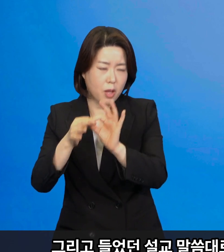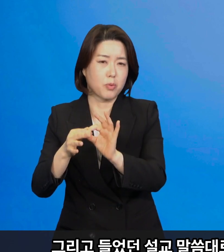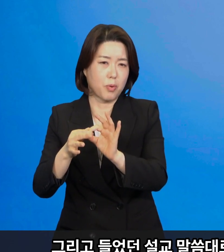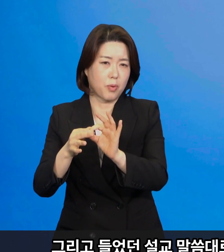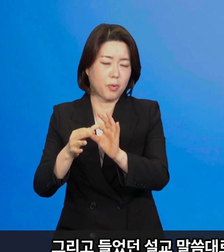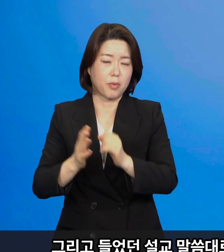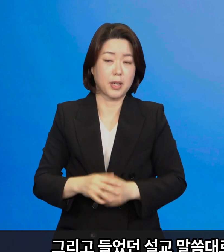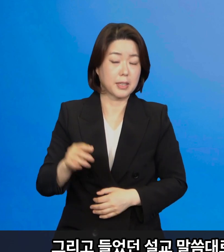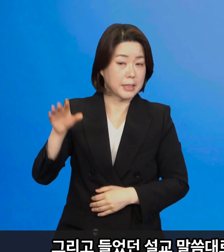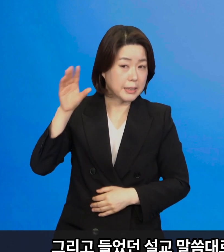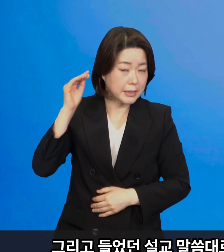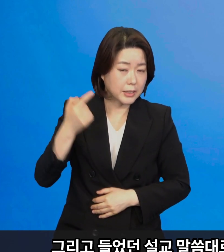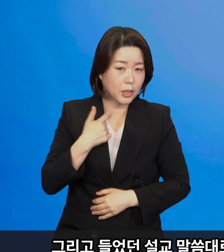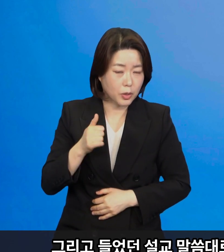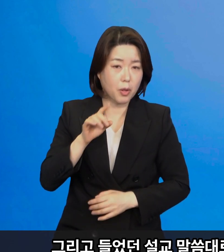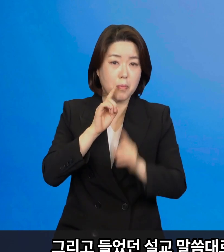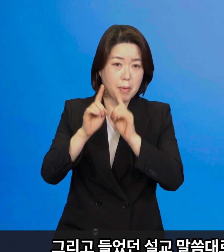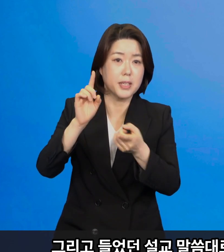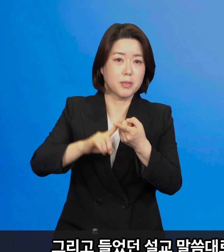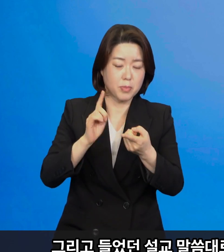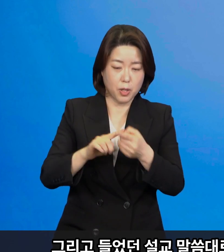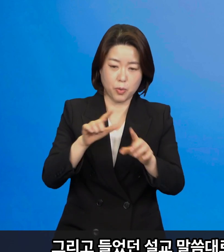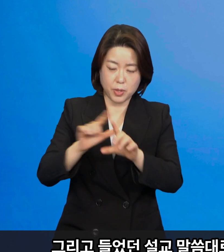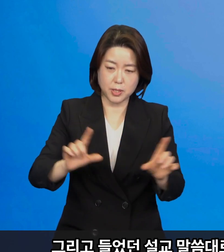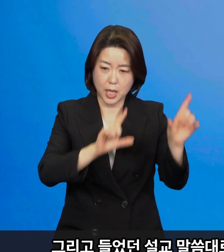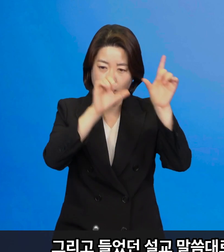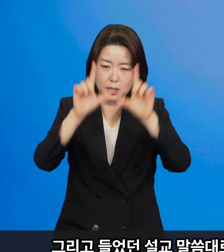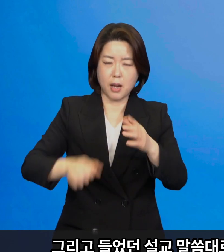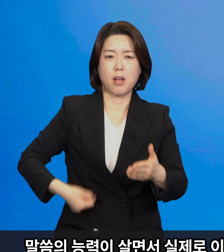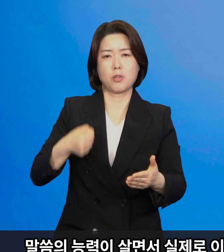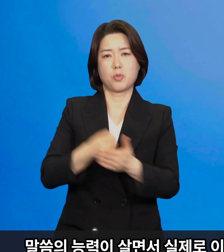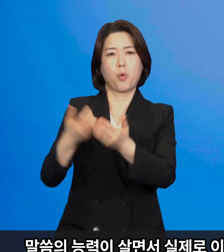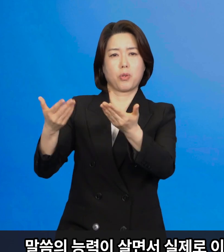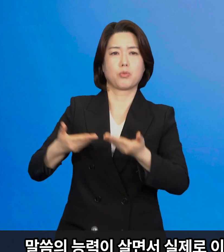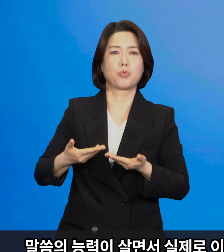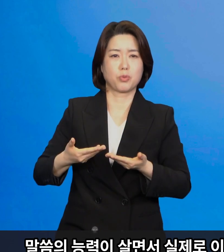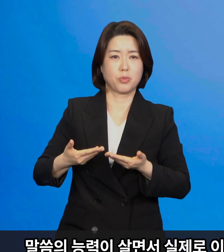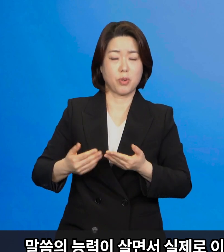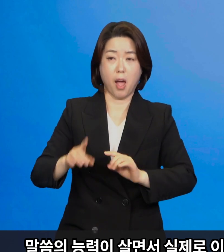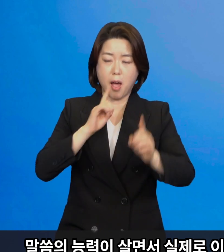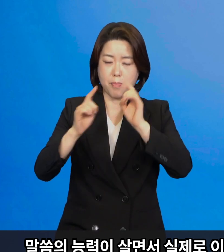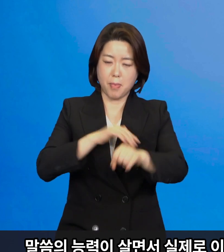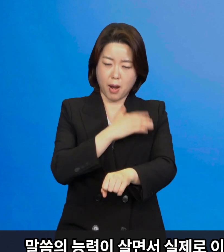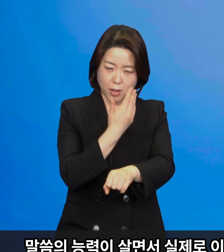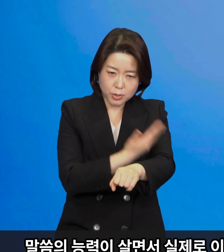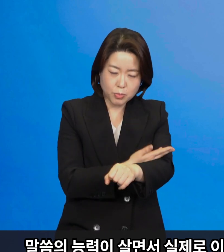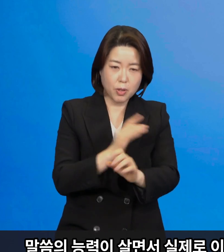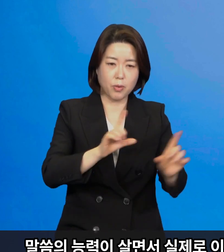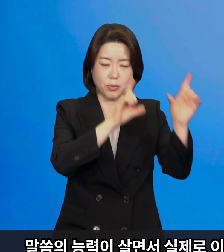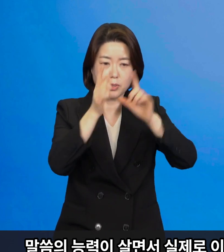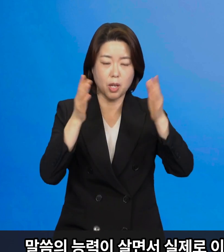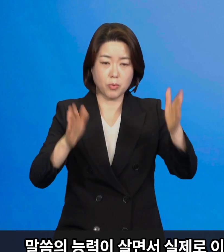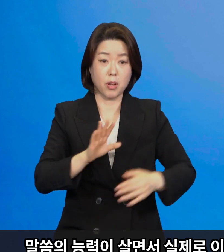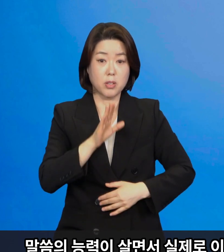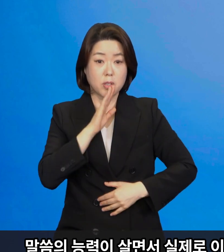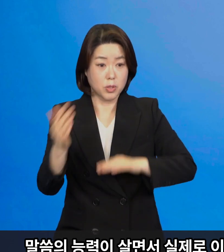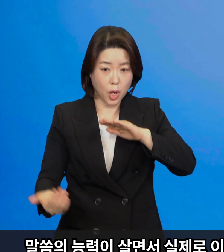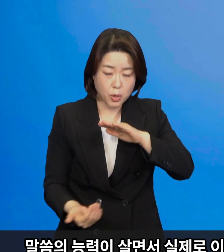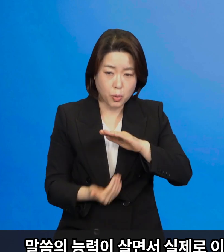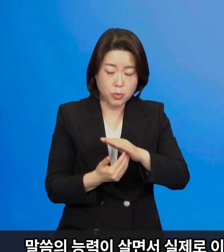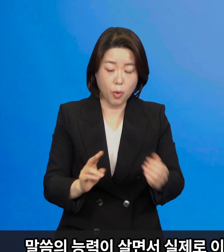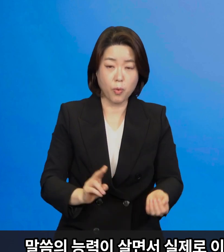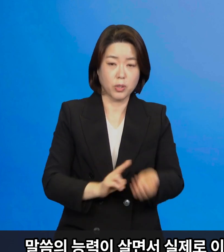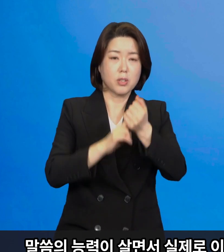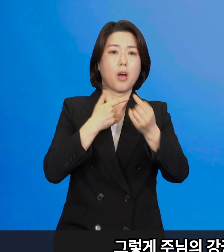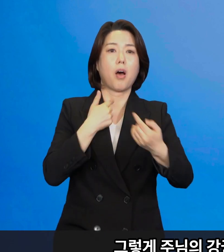그리고 들었던 설교 말씀대로 일상을 살아갈 용기를 주시고 말씀의 능력이 삶에서 실제로 이루어지는 기적들을